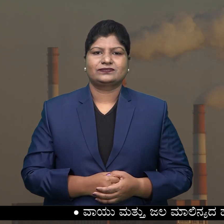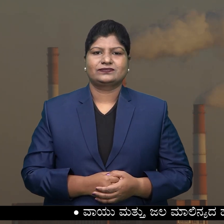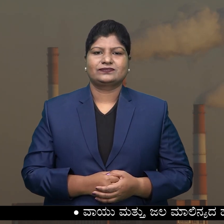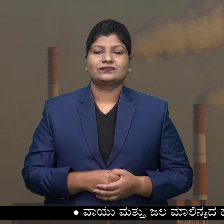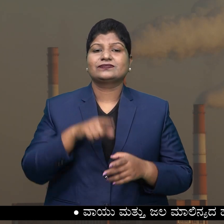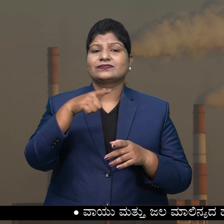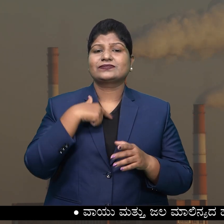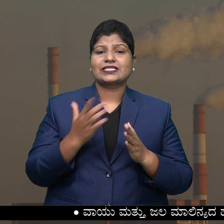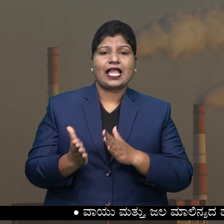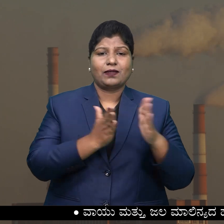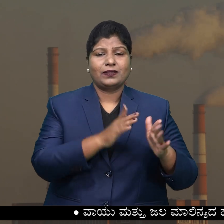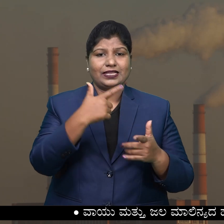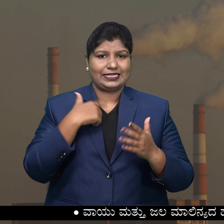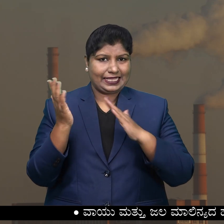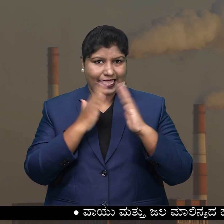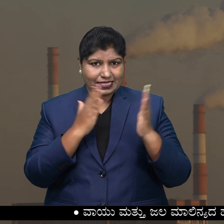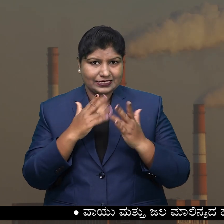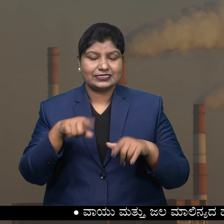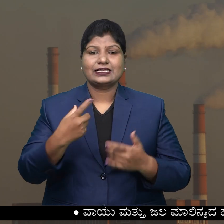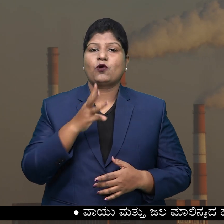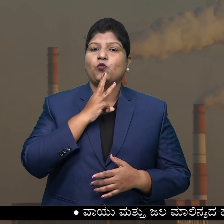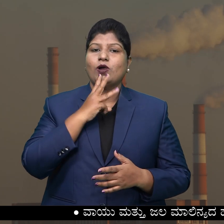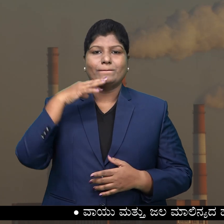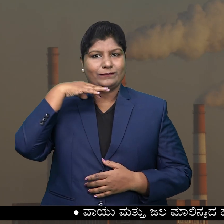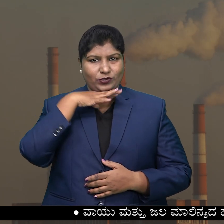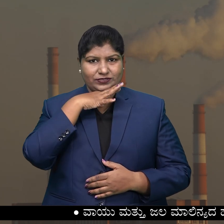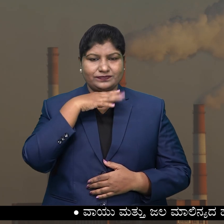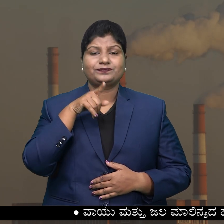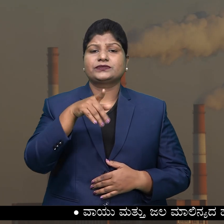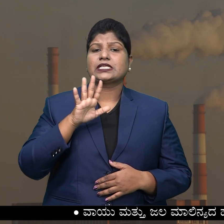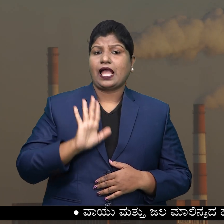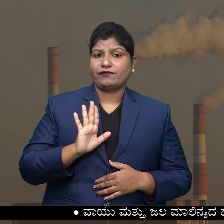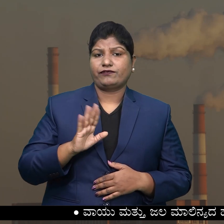ವಾಯು ಮತ್ತು ಜಲಮಾಲಿನ್ಯದ ಹೊರತಾಗಿ ಇತರ ರೀತಿಯ ಮಾಲಿನ್ಯಗಳು ಇವೆ.